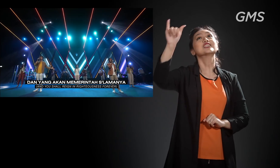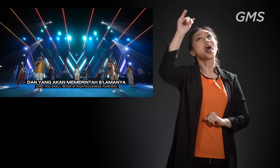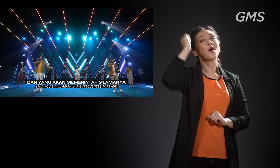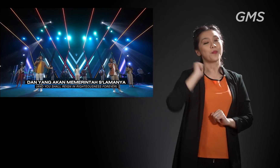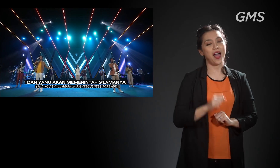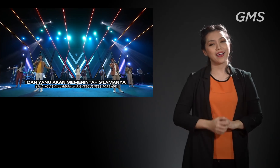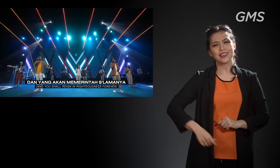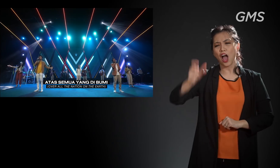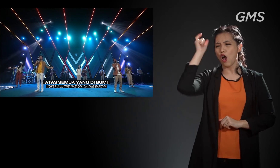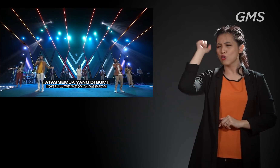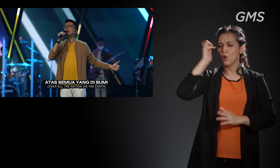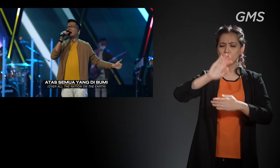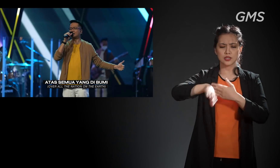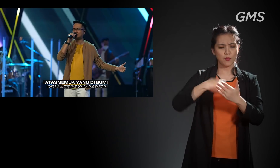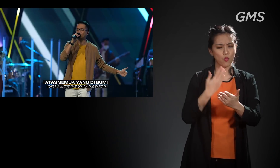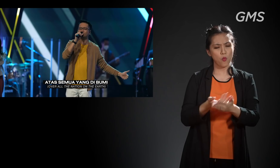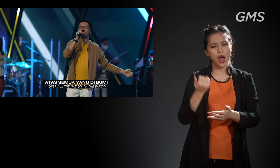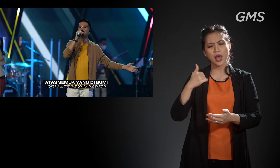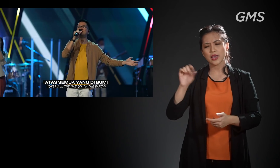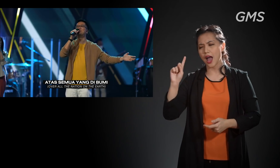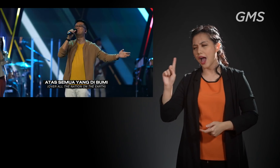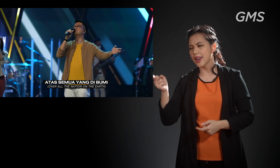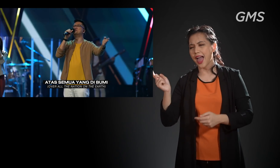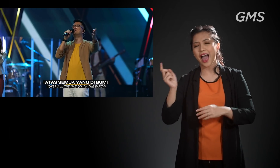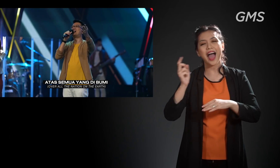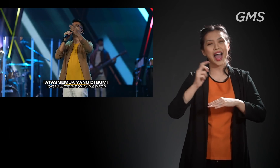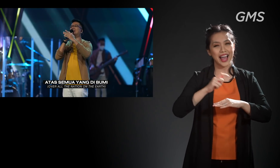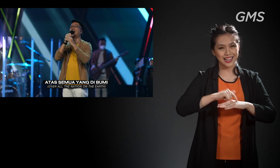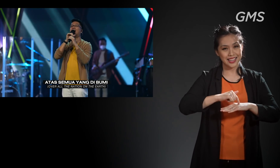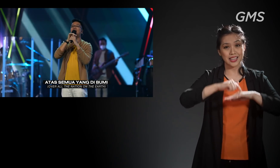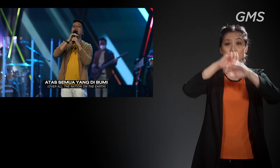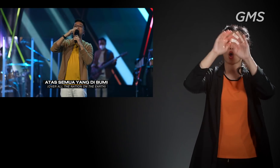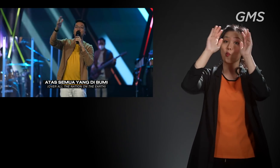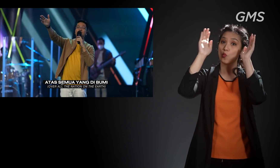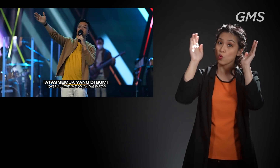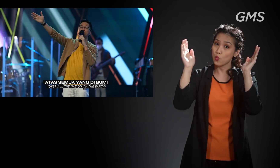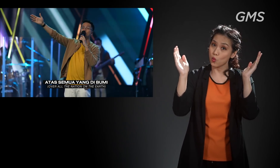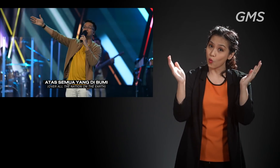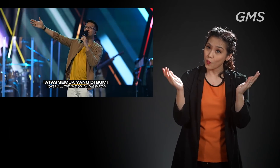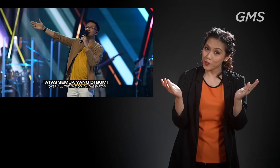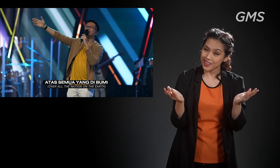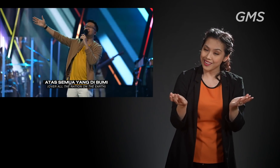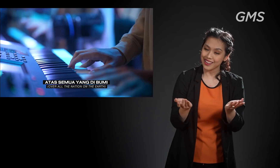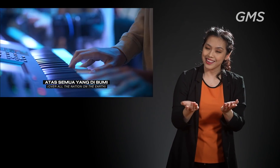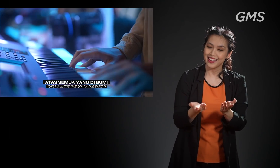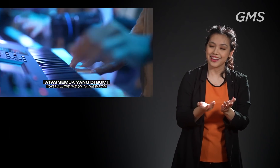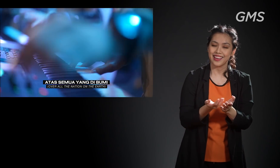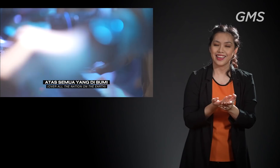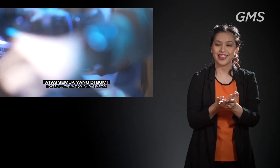memerintah selamanya atas semua yang di bumi.